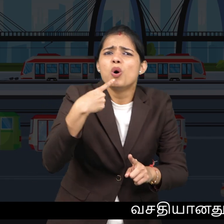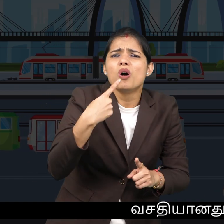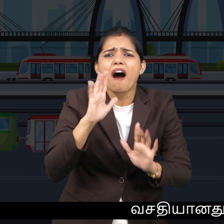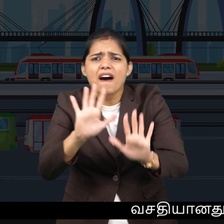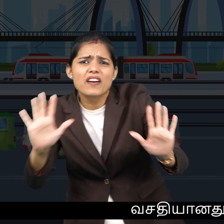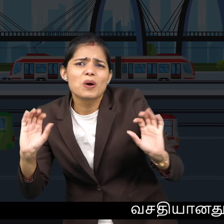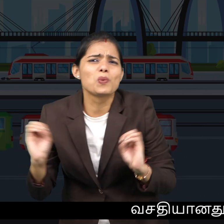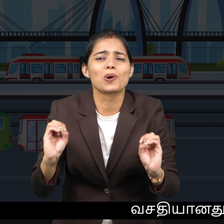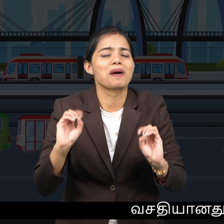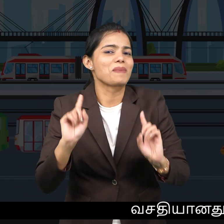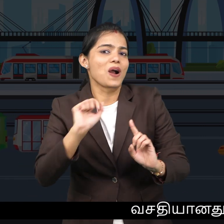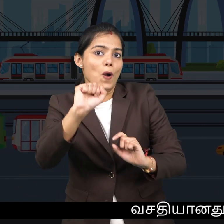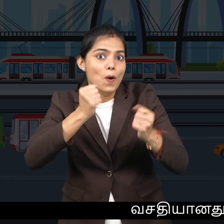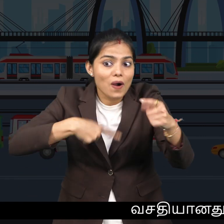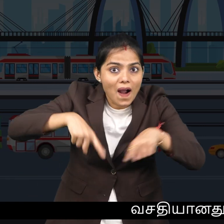பயனுள்ளது.